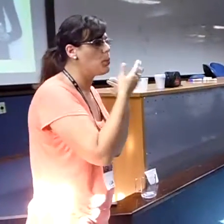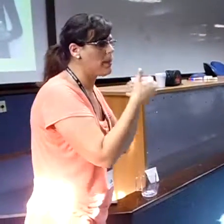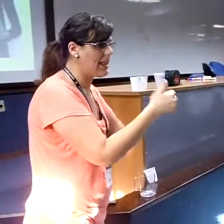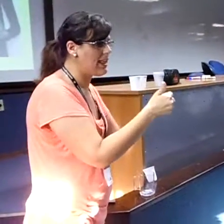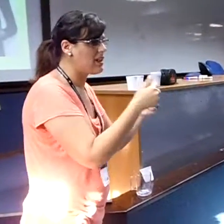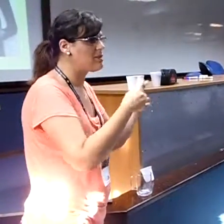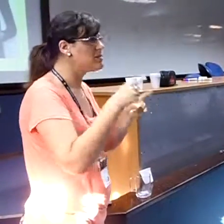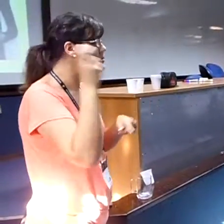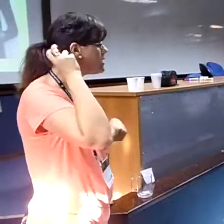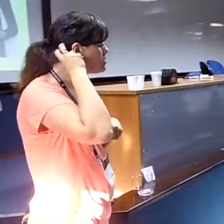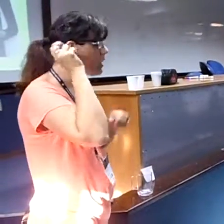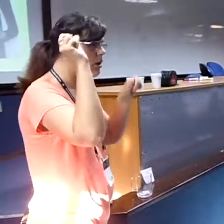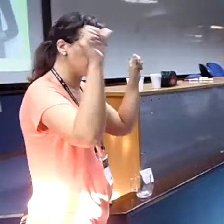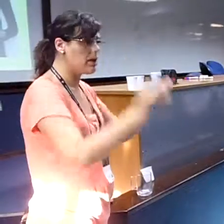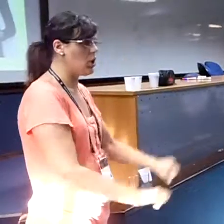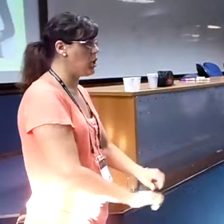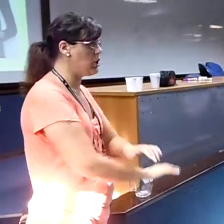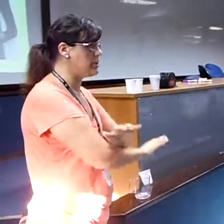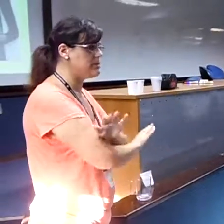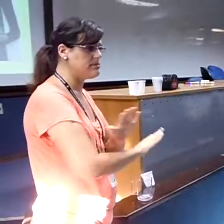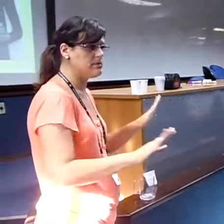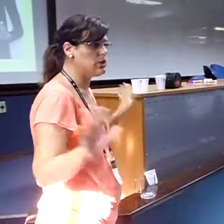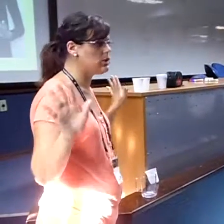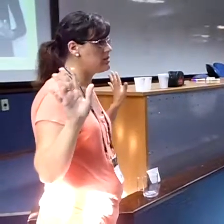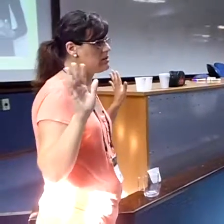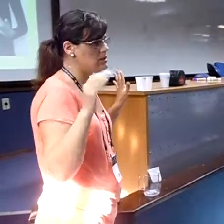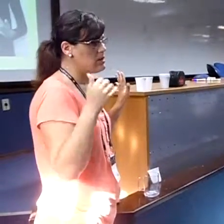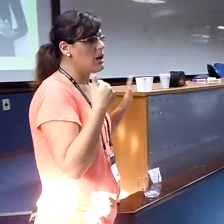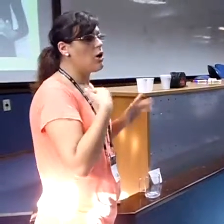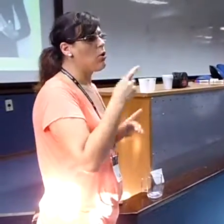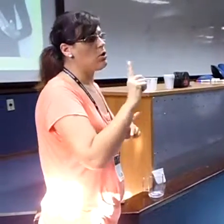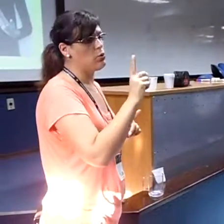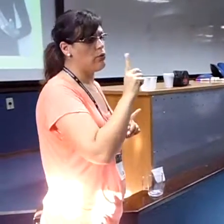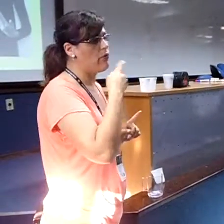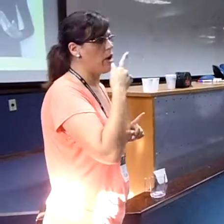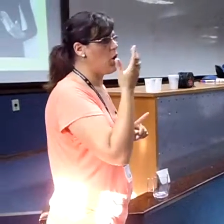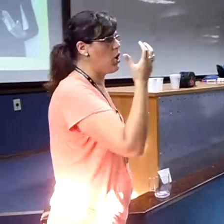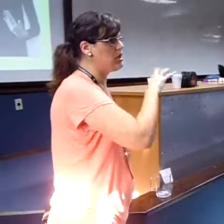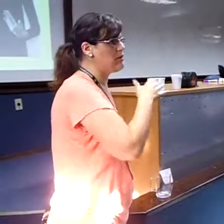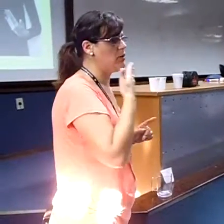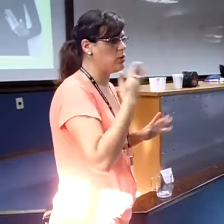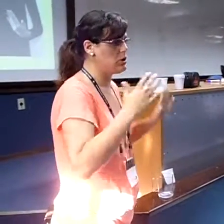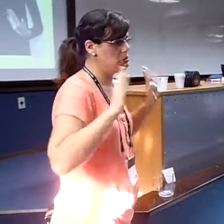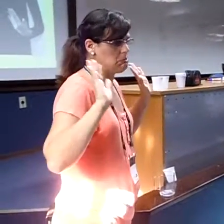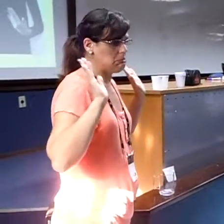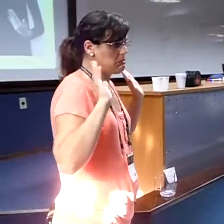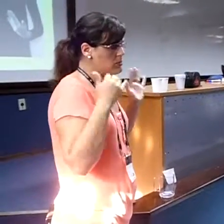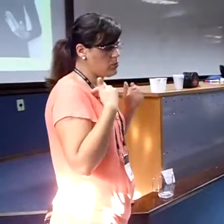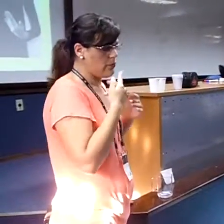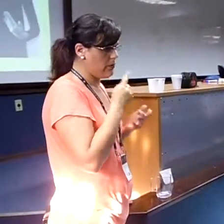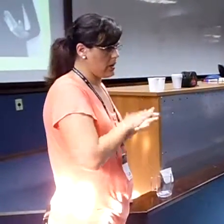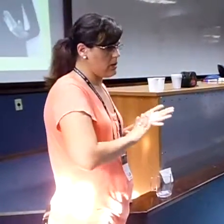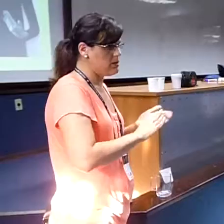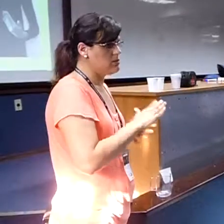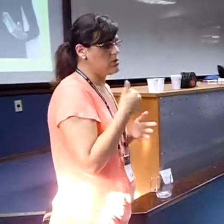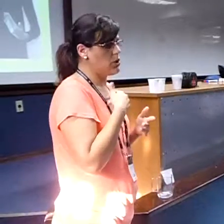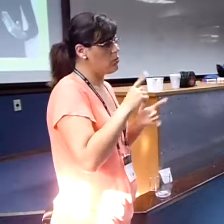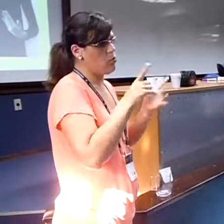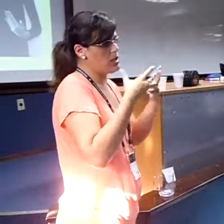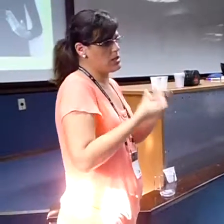Então, né, a discussão é aparelho, tudo bem, mas implante coclear não. Né? Não sou contra, não é nada disso,